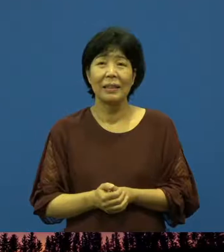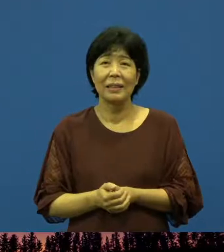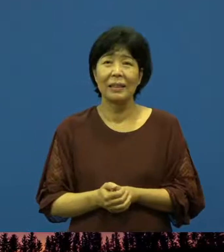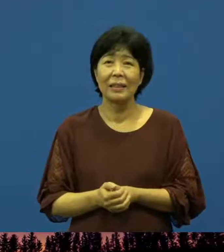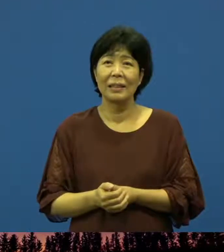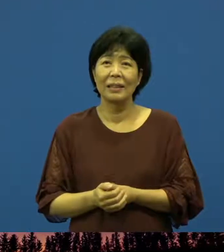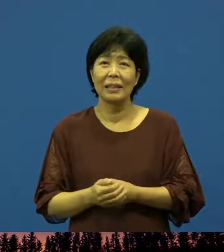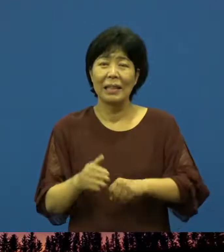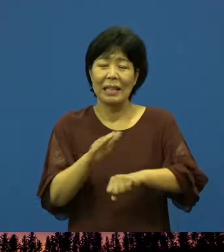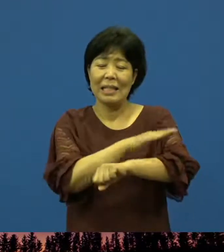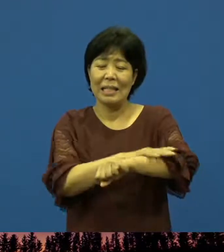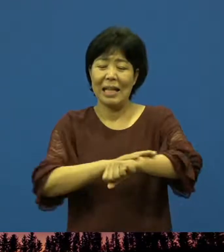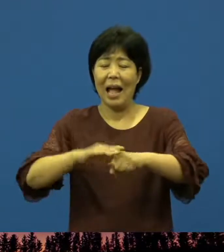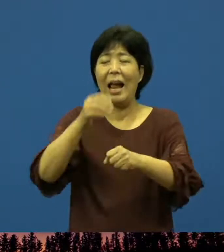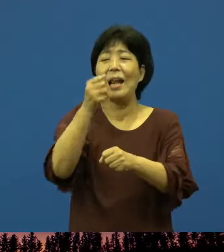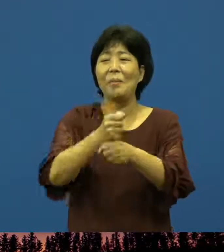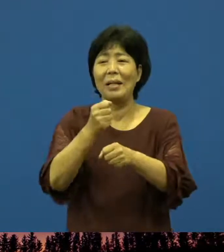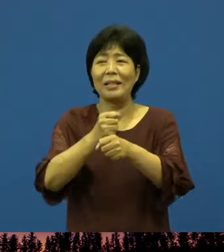잘 다듬어진 철학이에요.